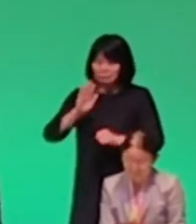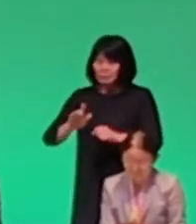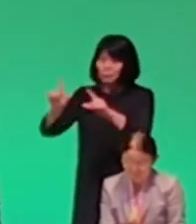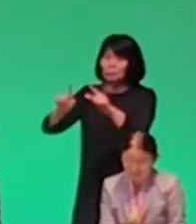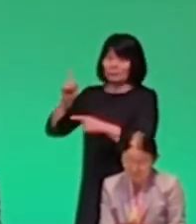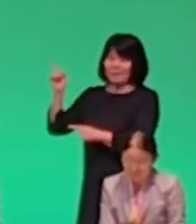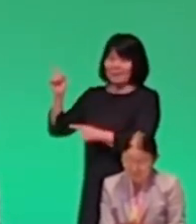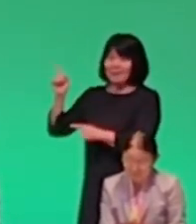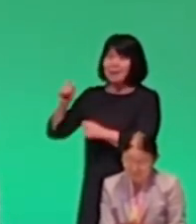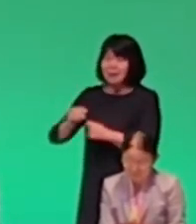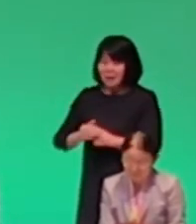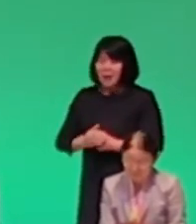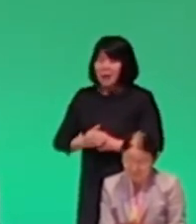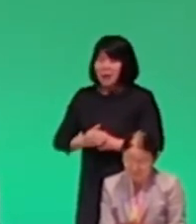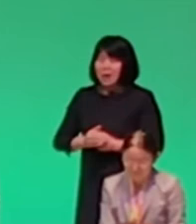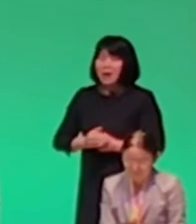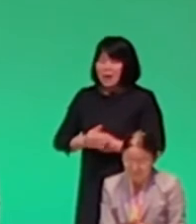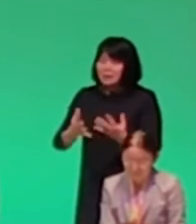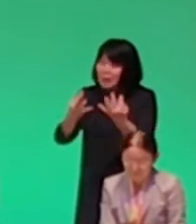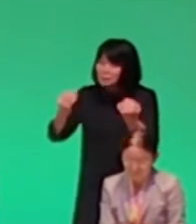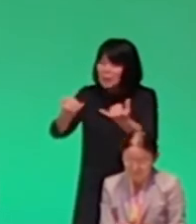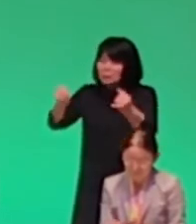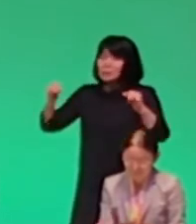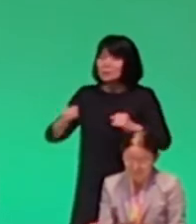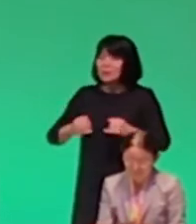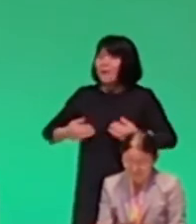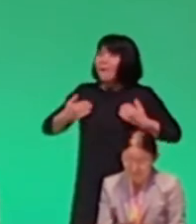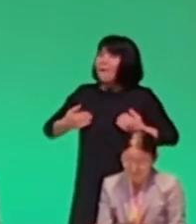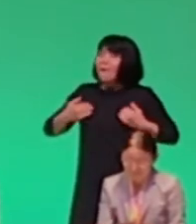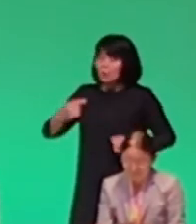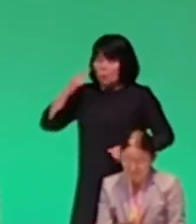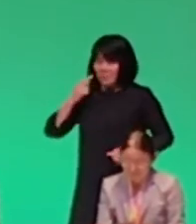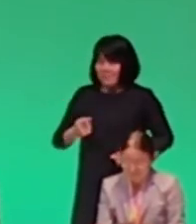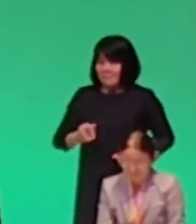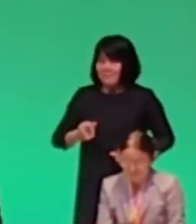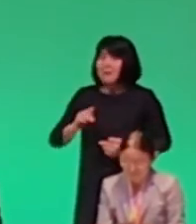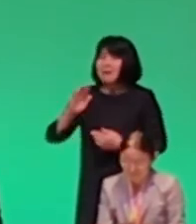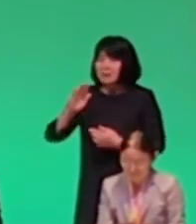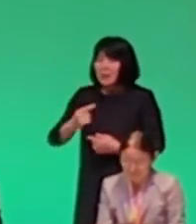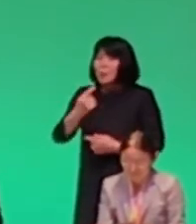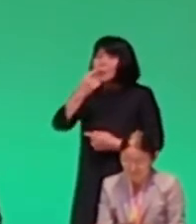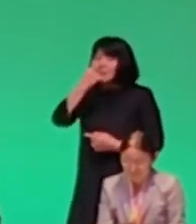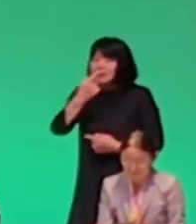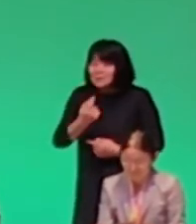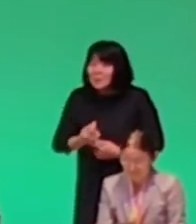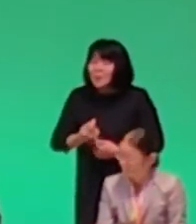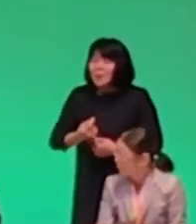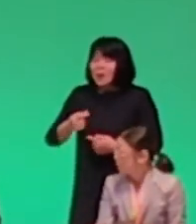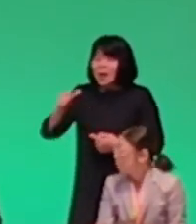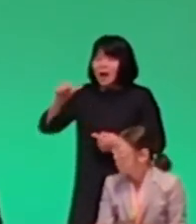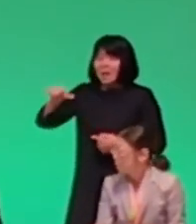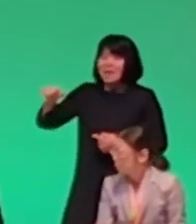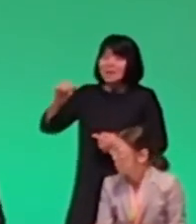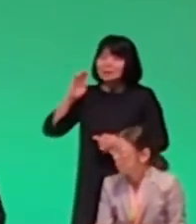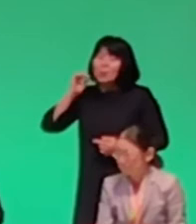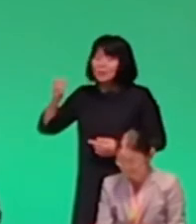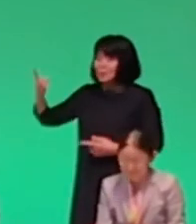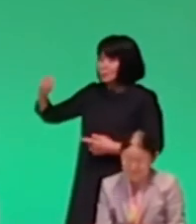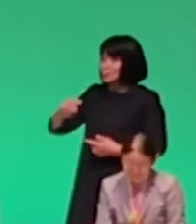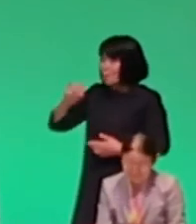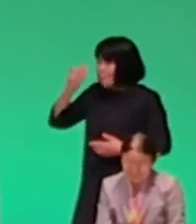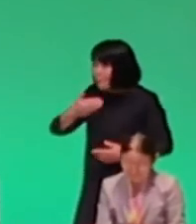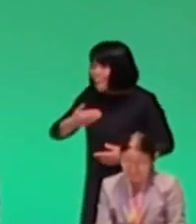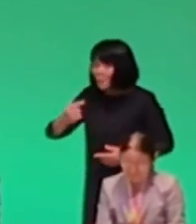くれたんで、いやみんな本当多くの女性が喜ばしく思ったし、そして私自身もあれ安倍総理そんなこと言うんだみたい